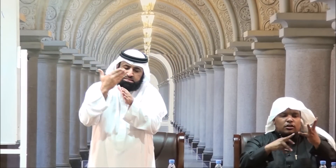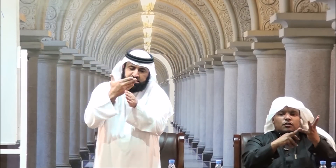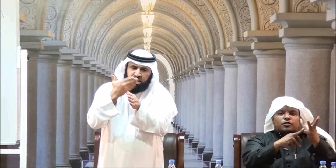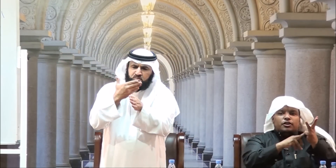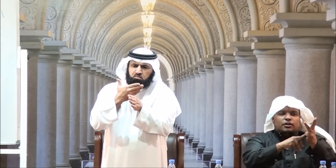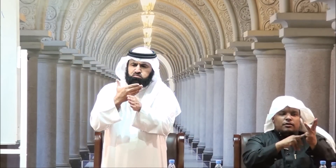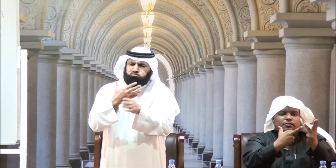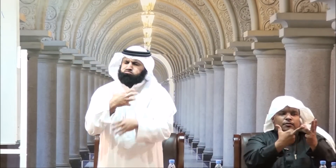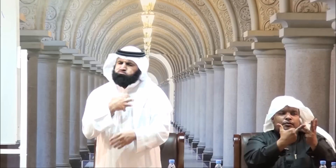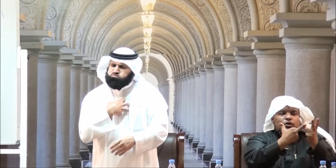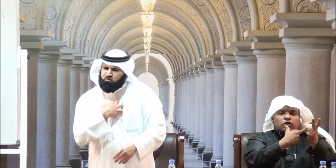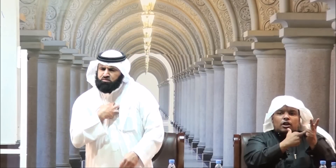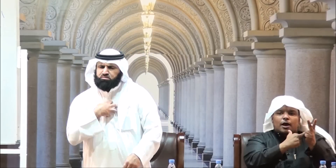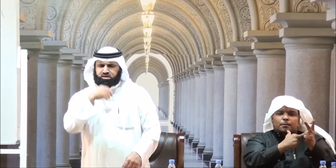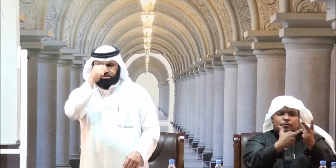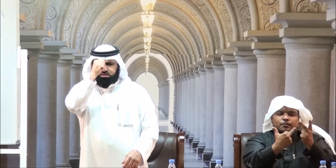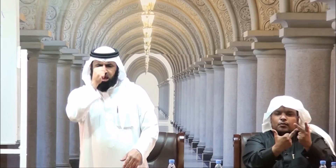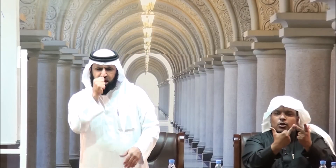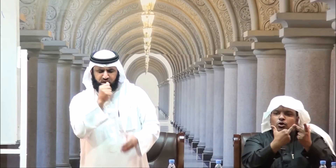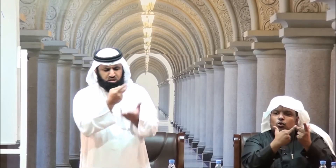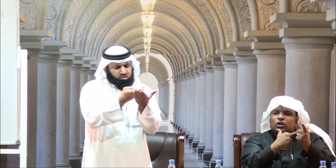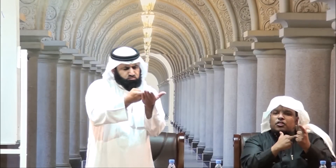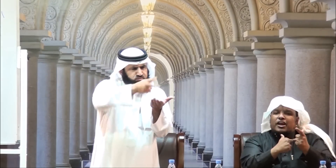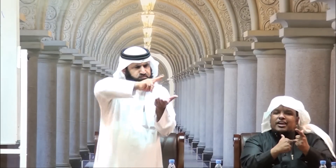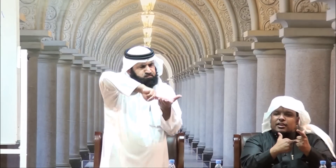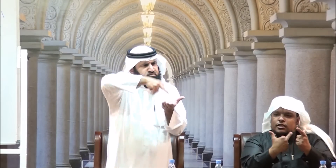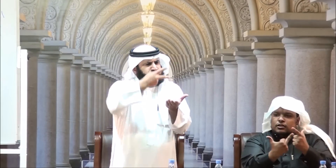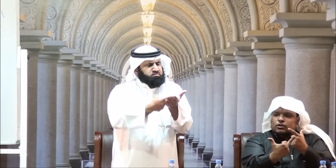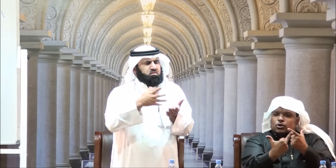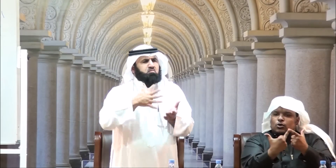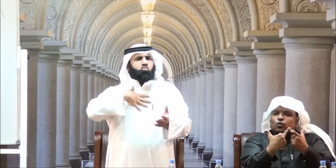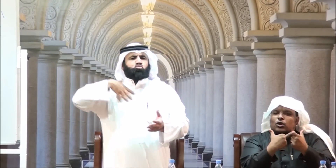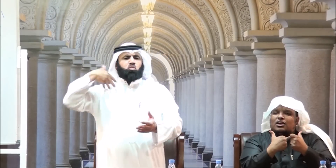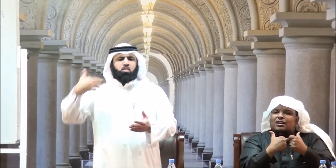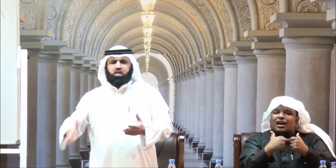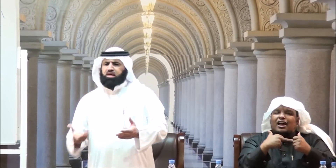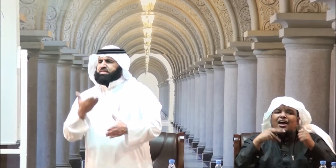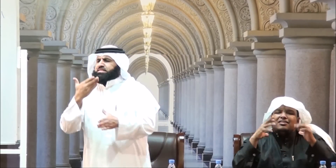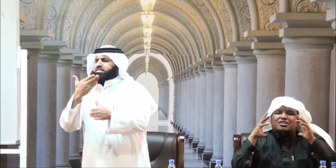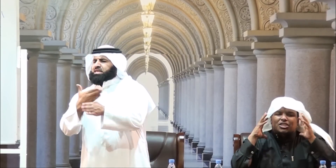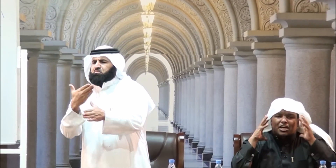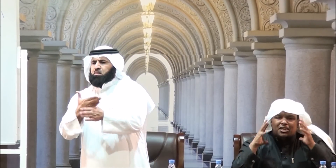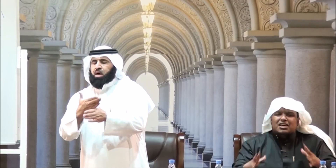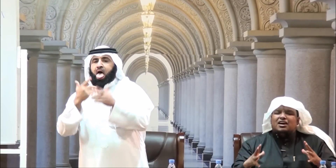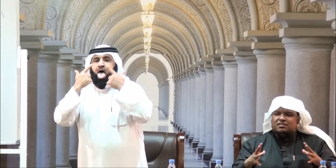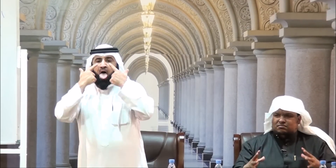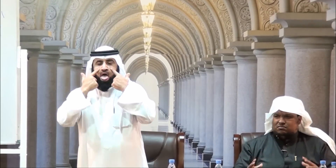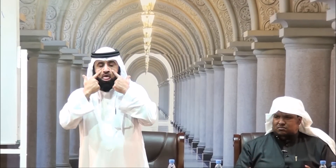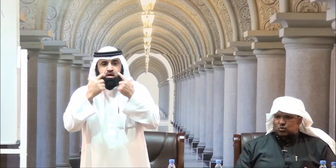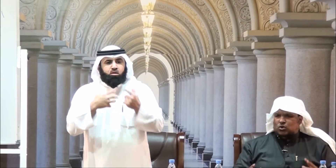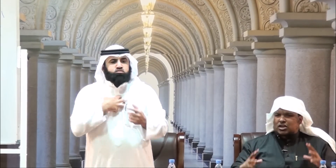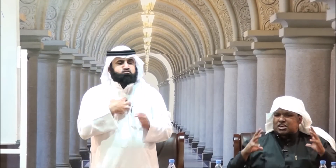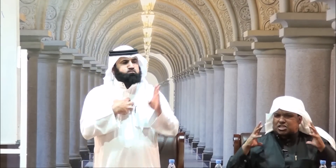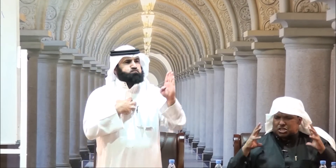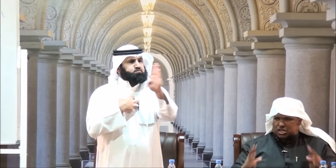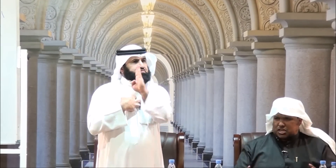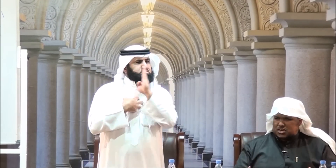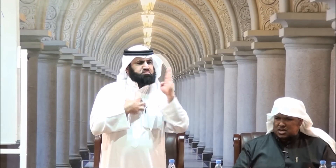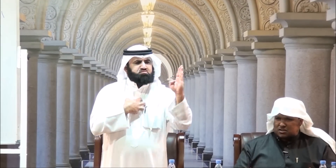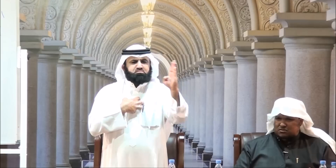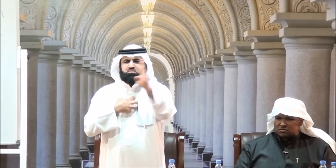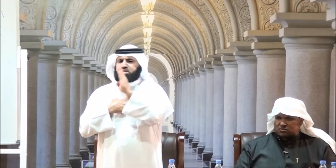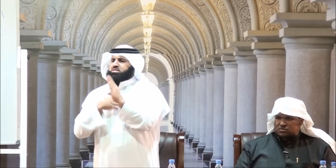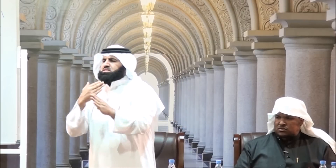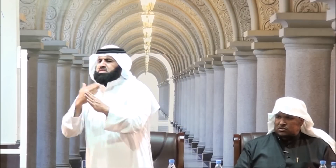يوصلك للضيق وللهم وللضنك والحياة الشقية وللعيشة